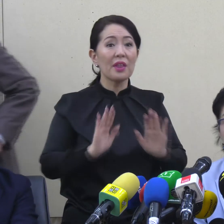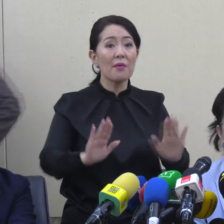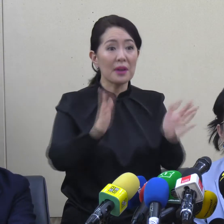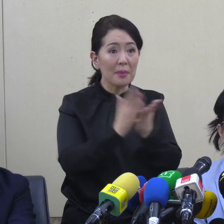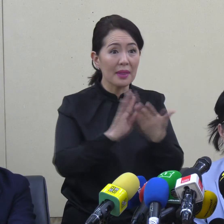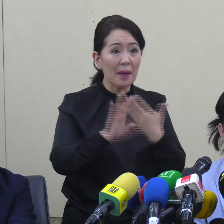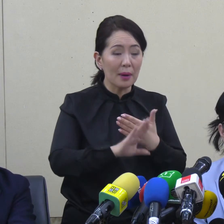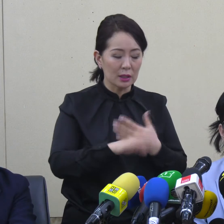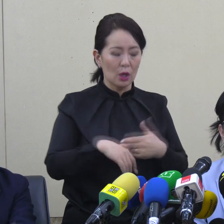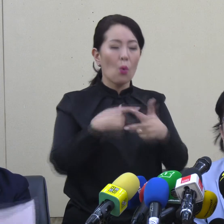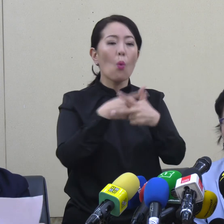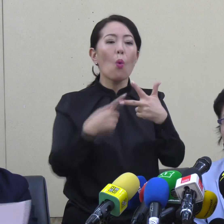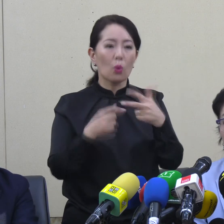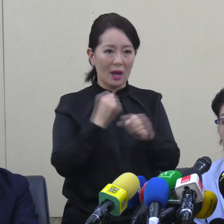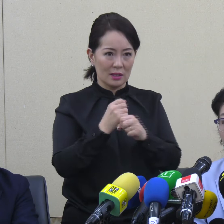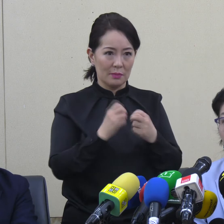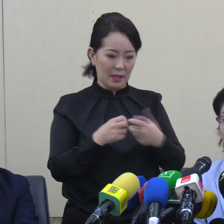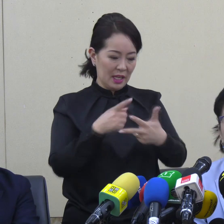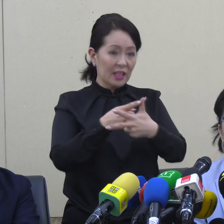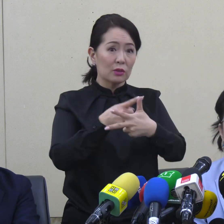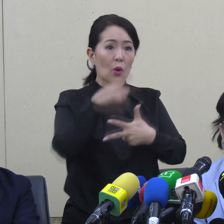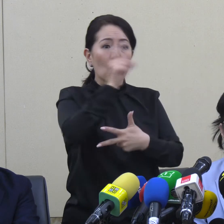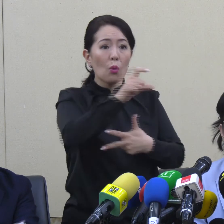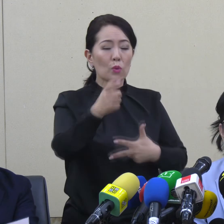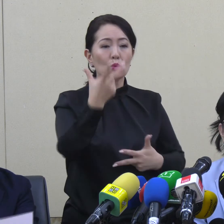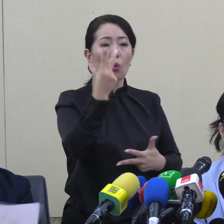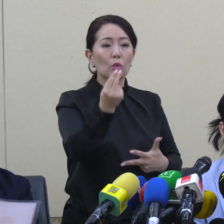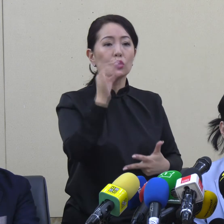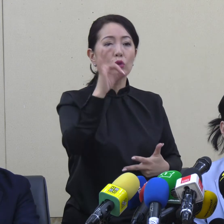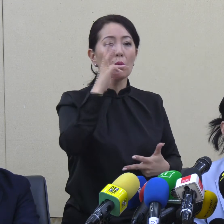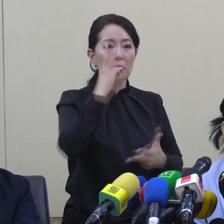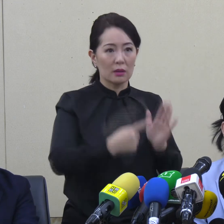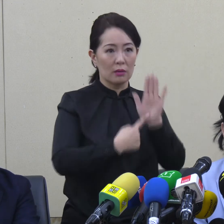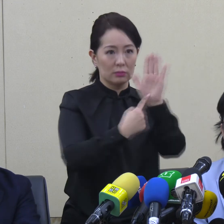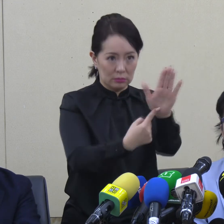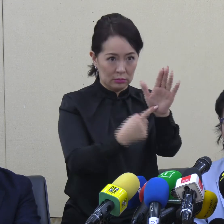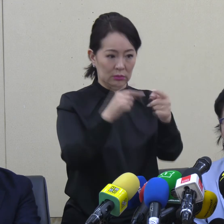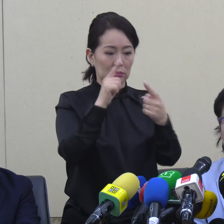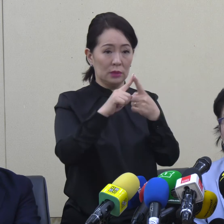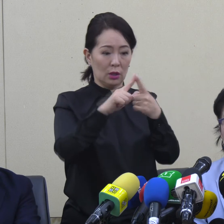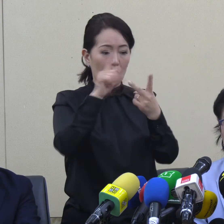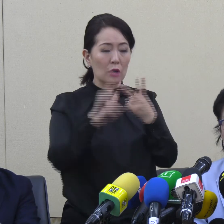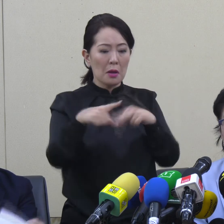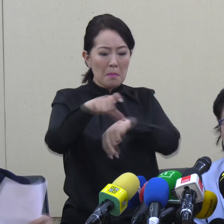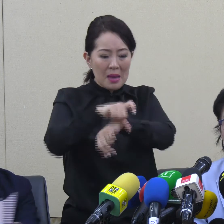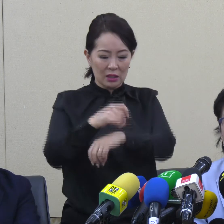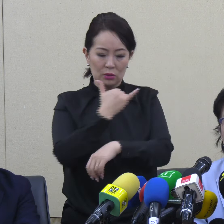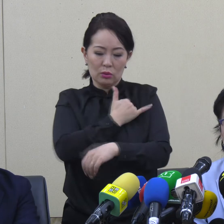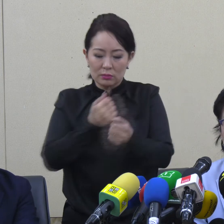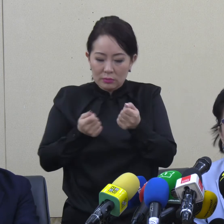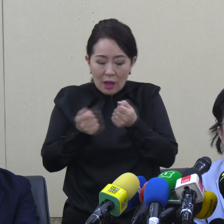арга хэмжээг бид нар авч байгаа. Нэгдүгээр одоо хүн ардаа үнэн зөв мэдээлэлээр хангах. За хоёрдугаарт бол мэрэгжлийн удирдлагаар хангах. За гуравдугаарт нь